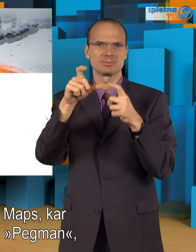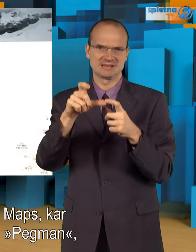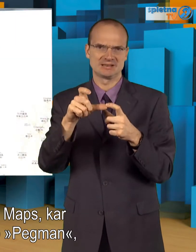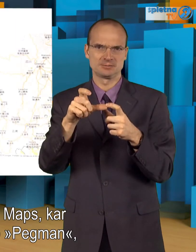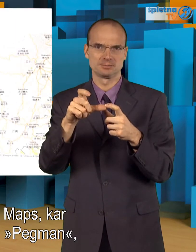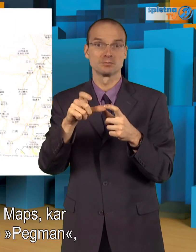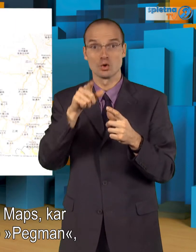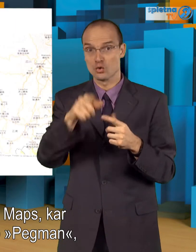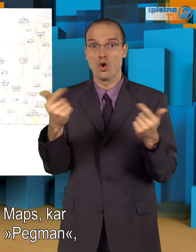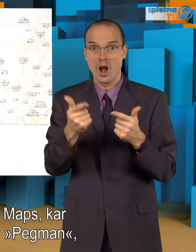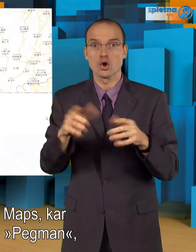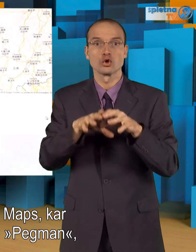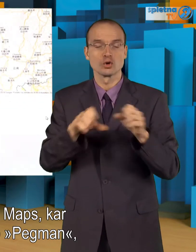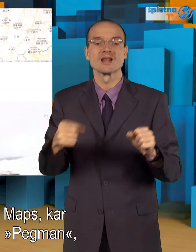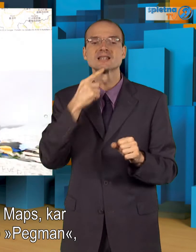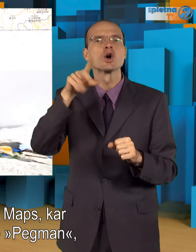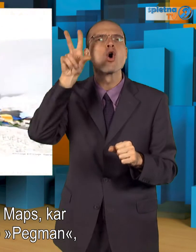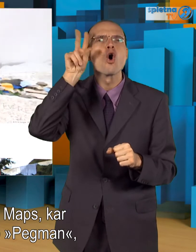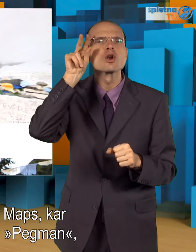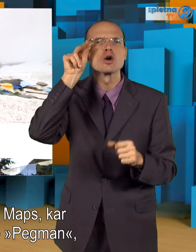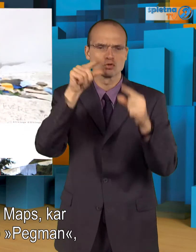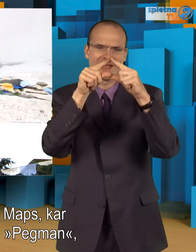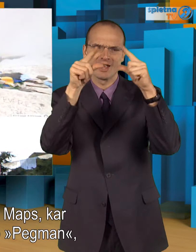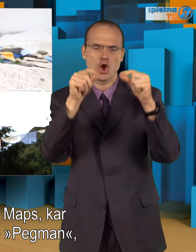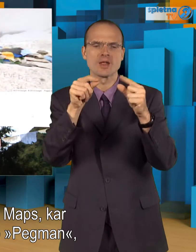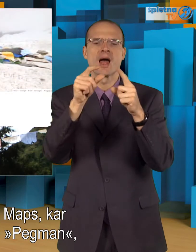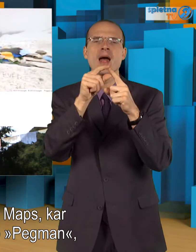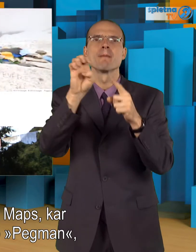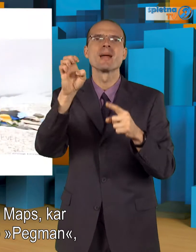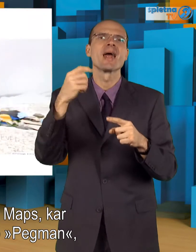Pegman, ki se nahaja na levi strani zemljevida.